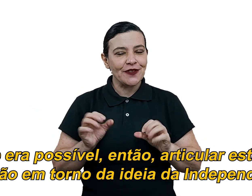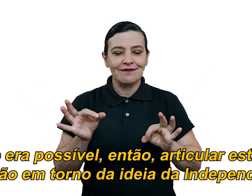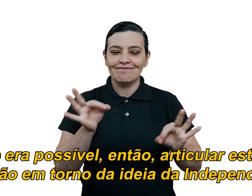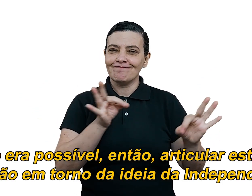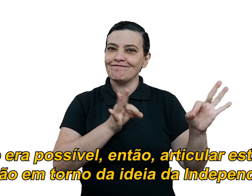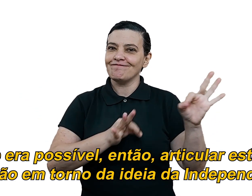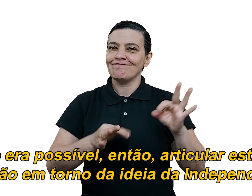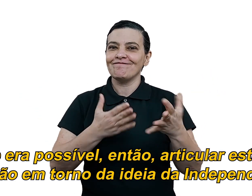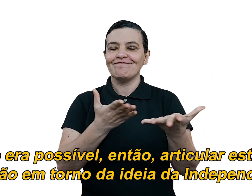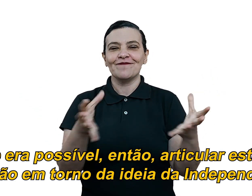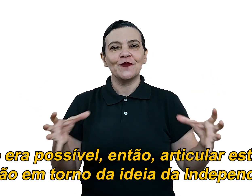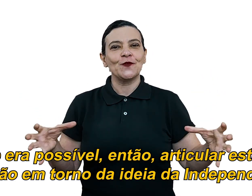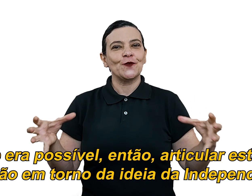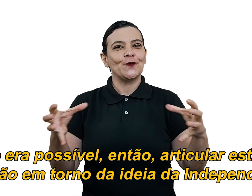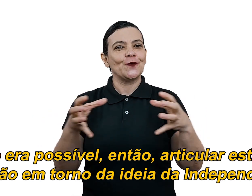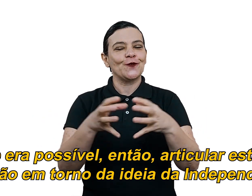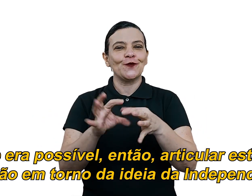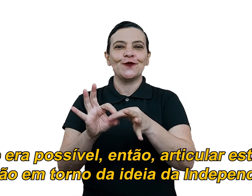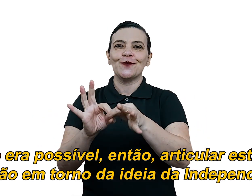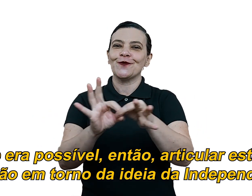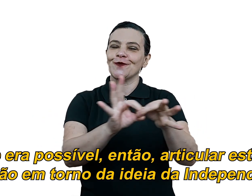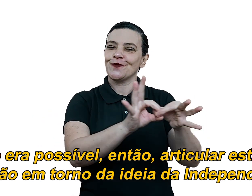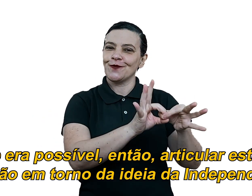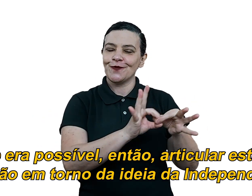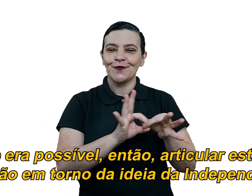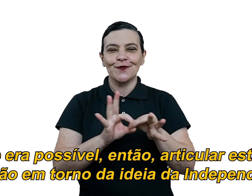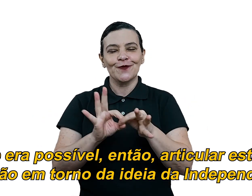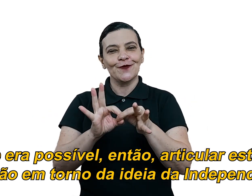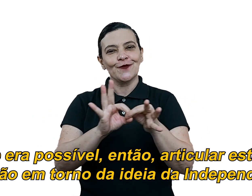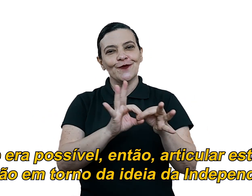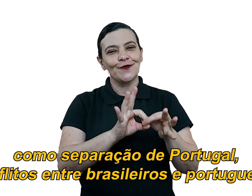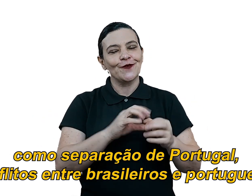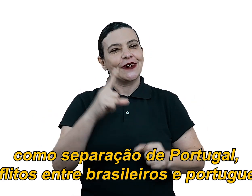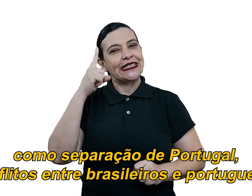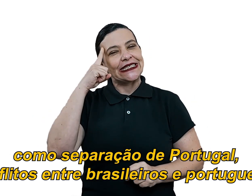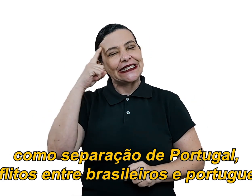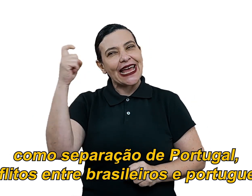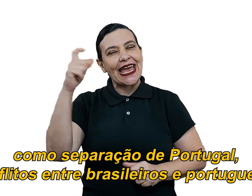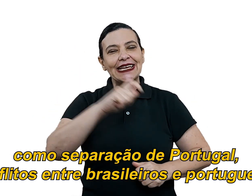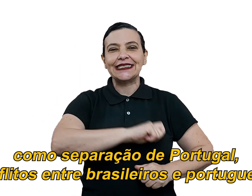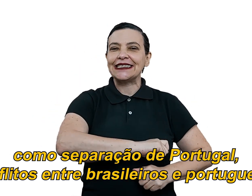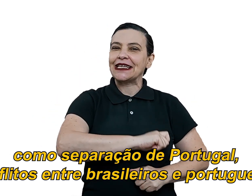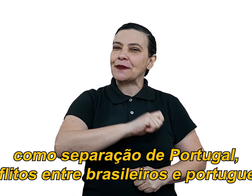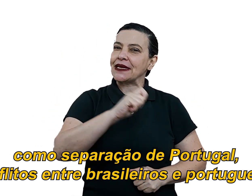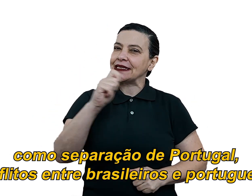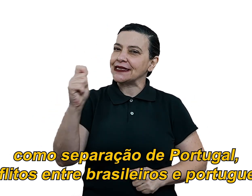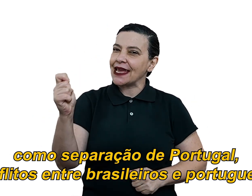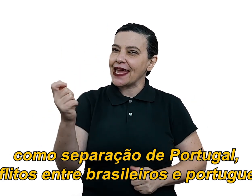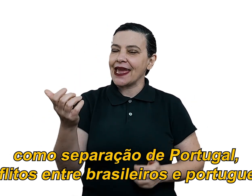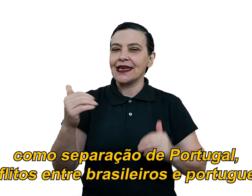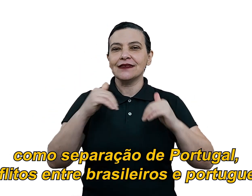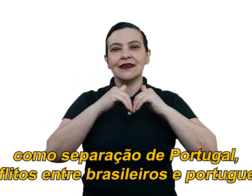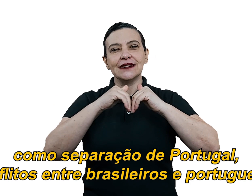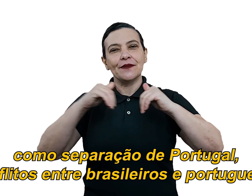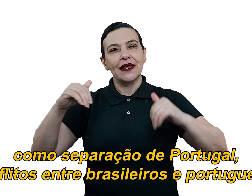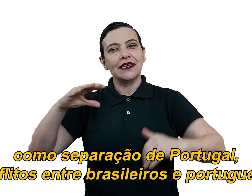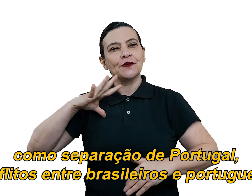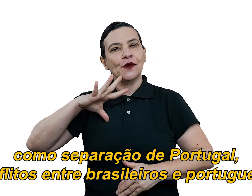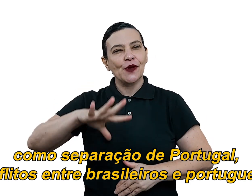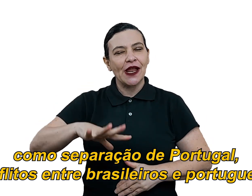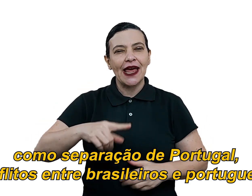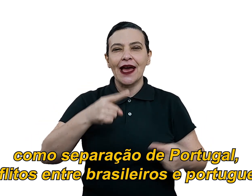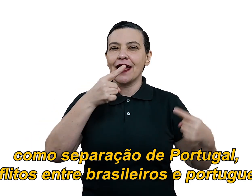articular esse panteão em torno da ideia da independência, como separação de